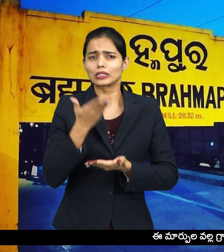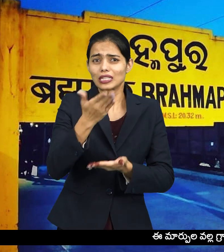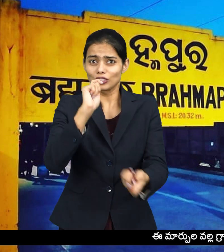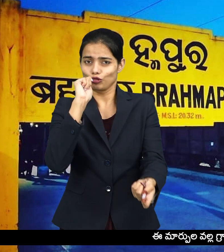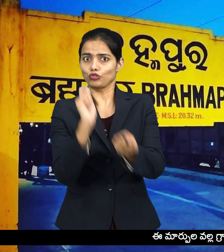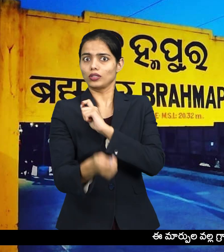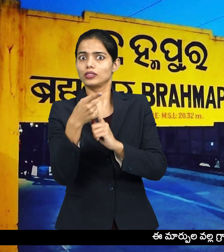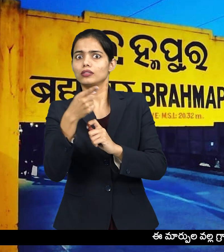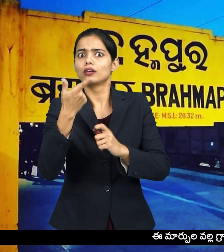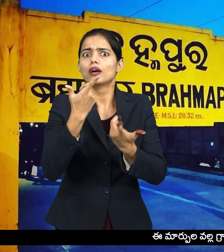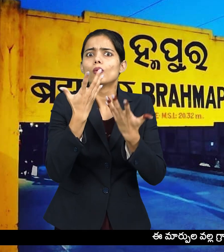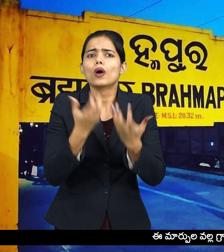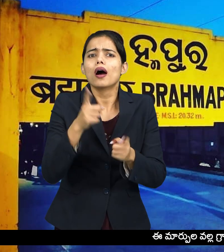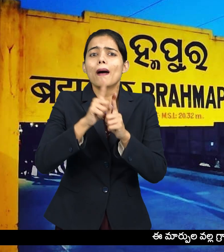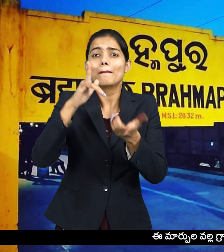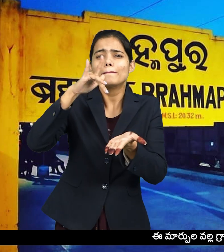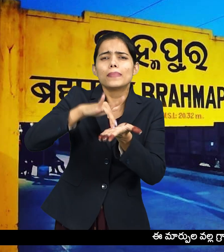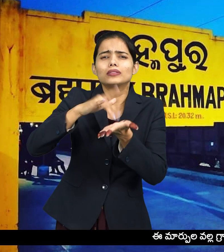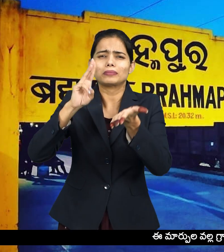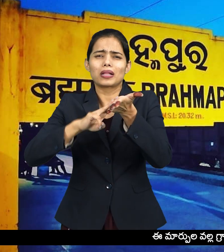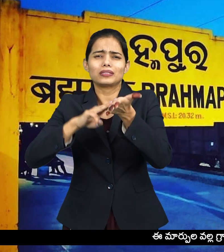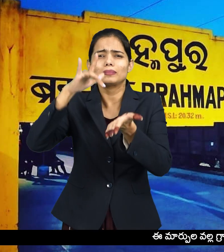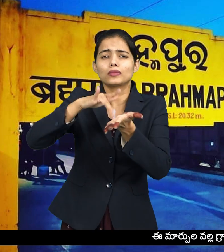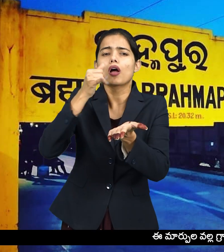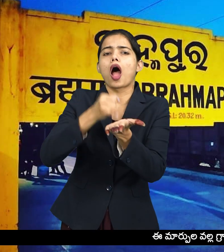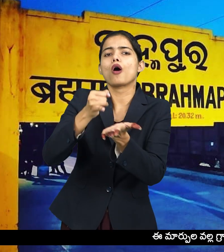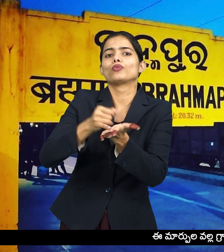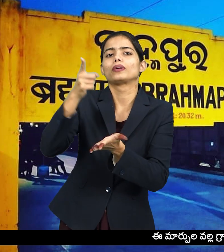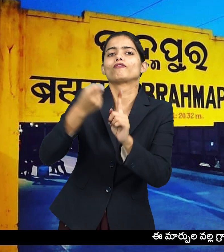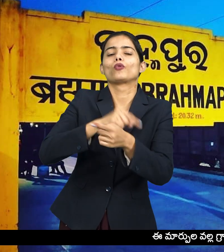ఈ మార్పుల వలన గ్రామం నుంచి వలసలు తగ్గాయి.